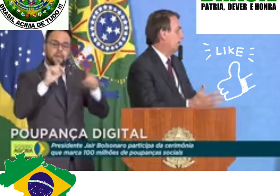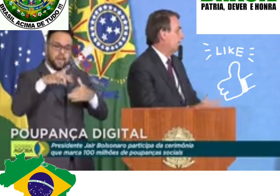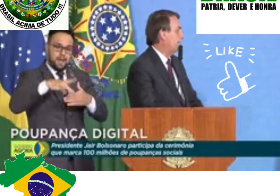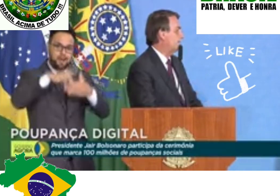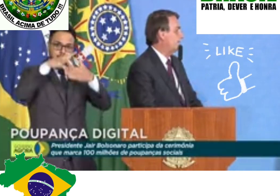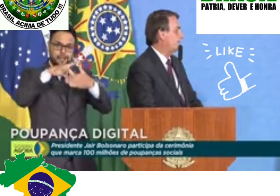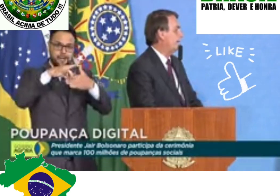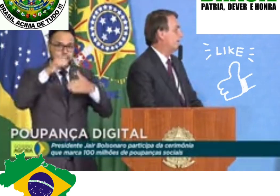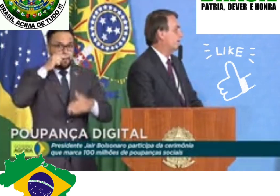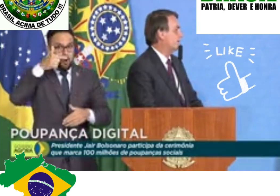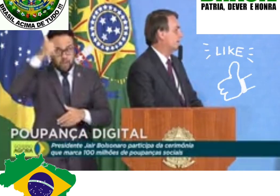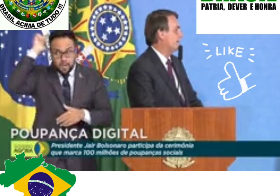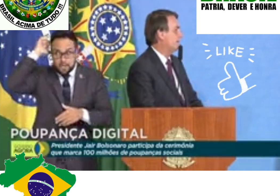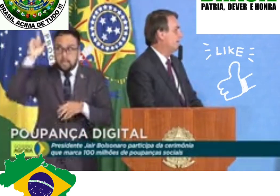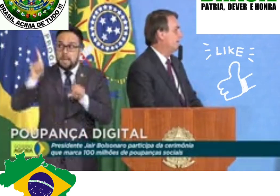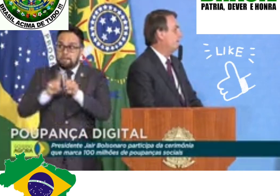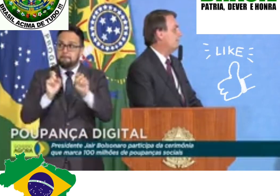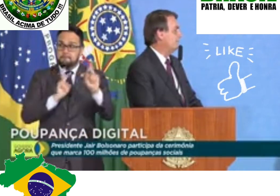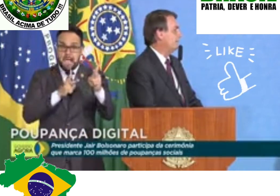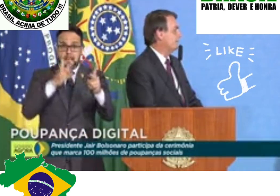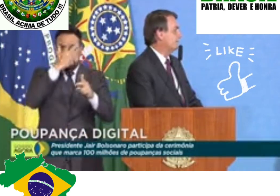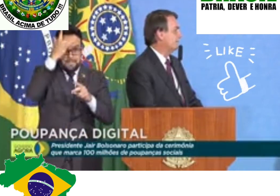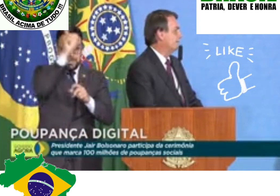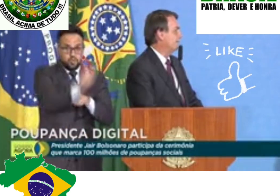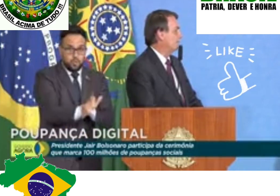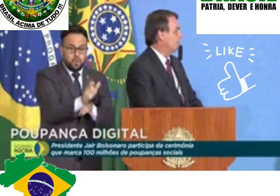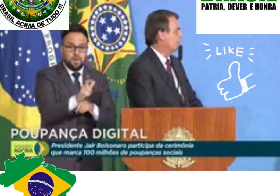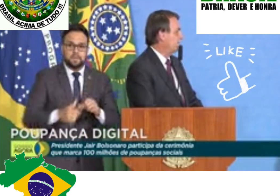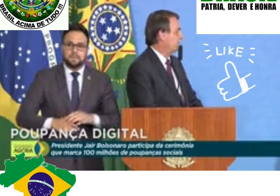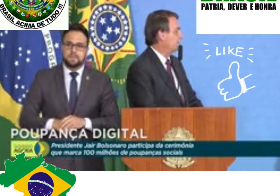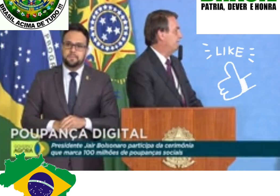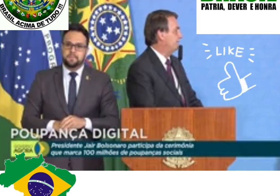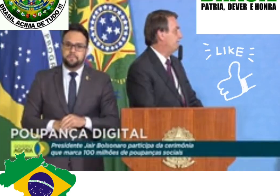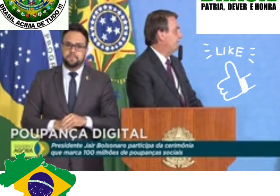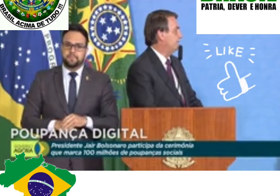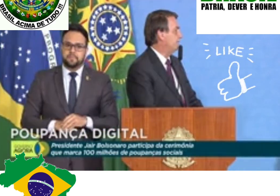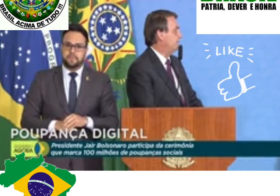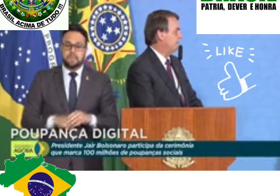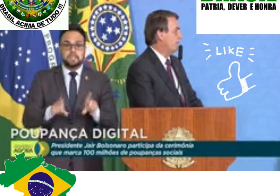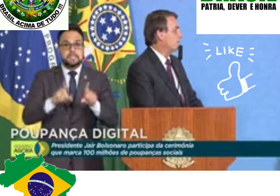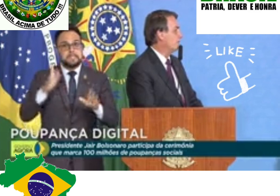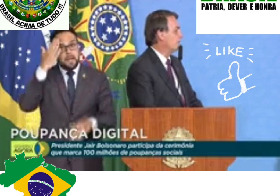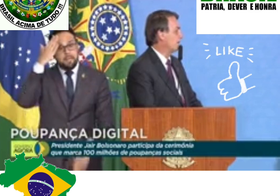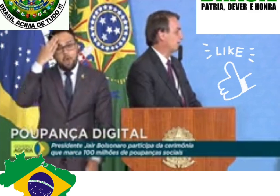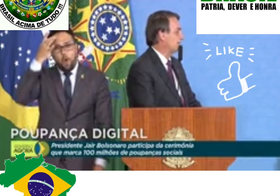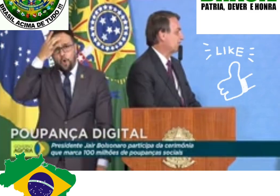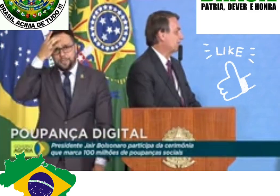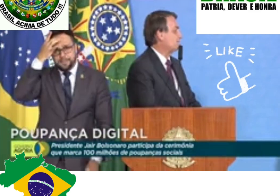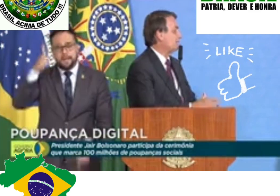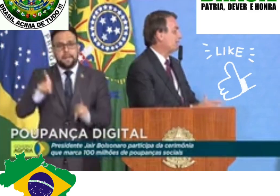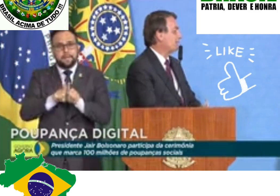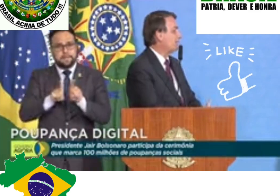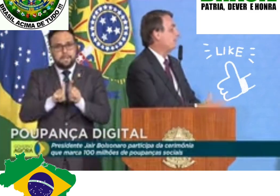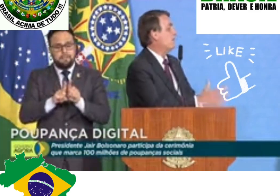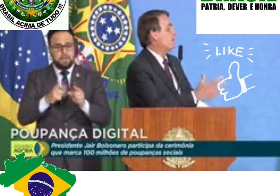Guedes, e o Paulo Guedes a minha pessoa. E homens livres, conscientes de seus deveres, têm como cumprir sua